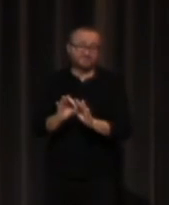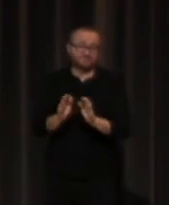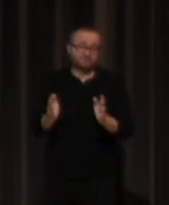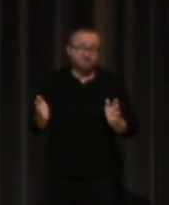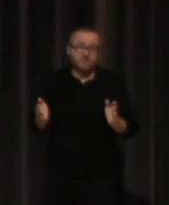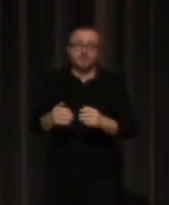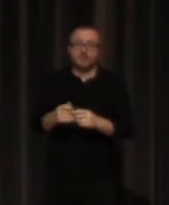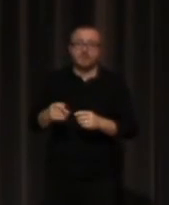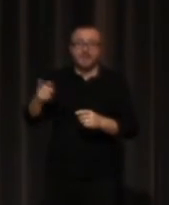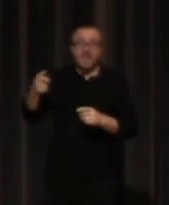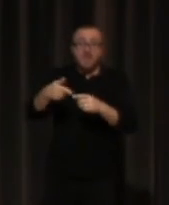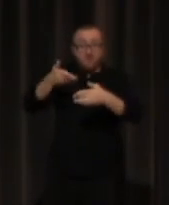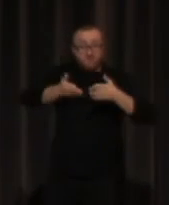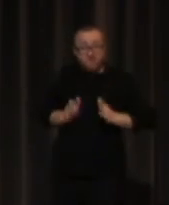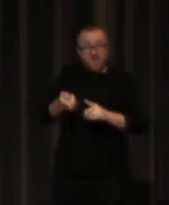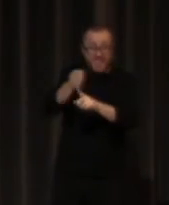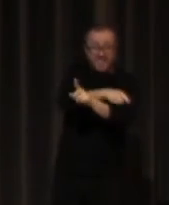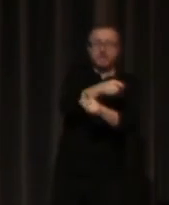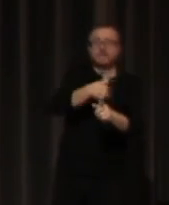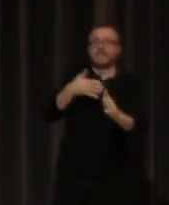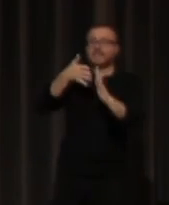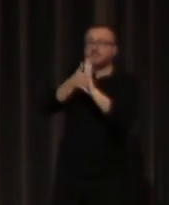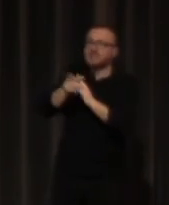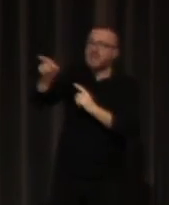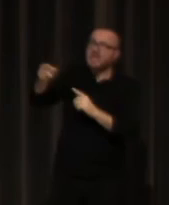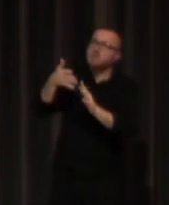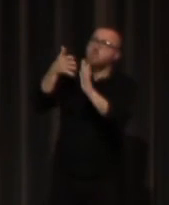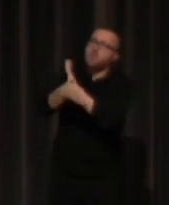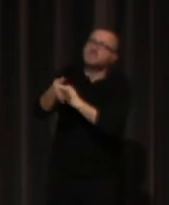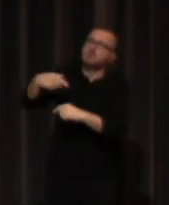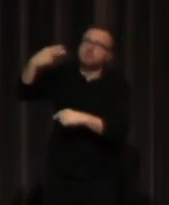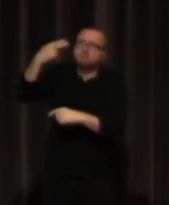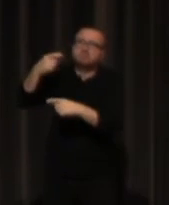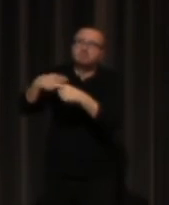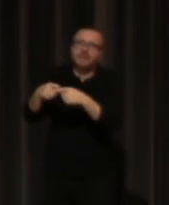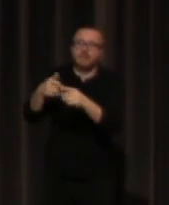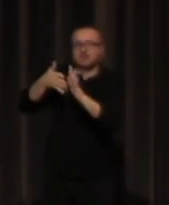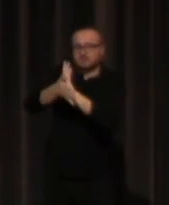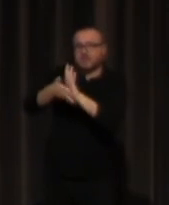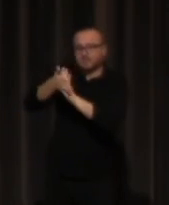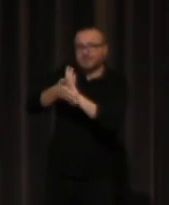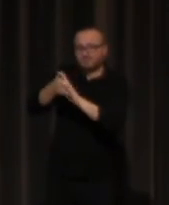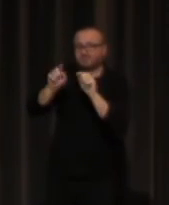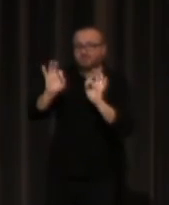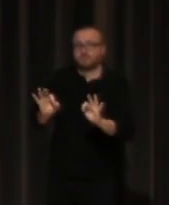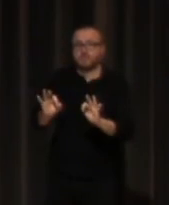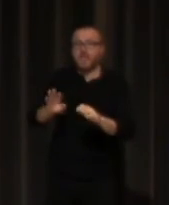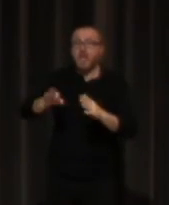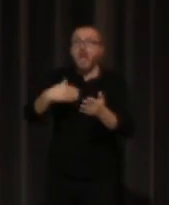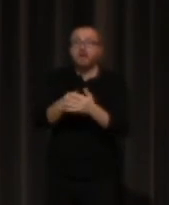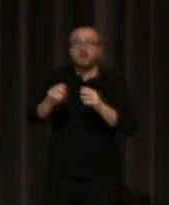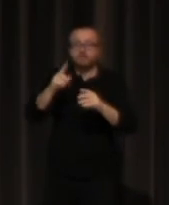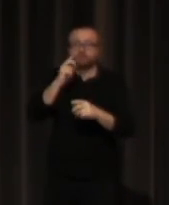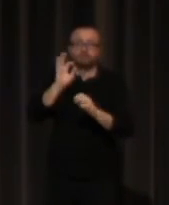Handke intenta explicar raons perquè tot això hagi pogut parlar i arriba a una diagnosi que és que